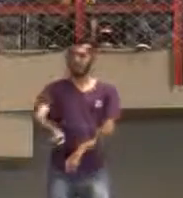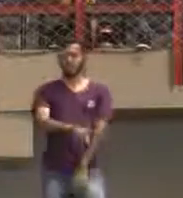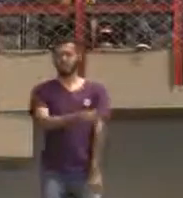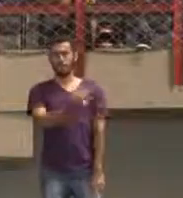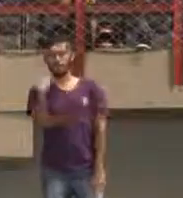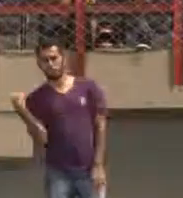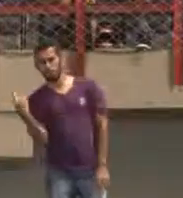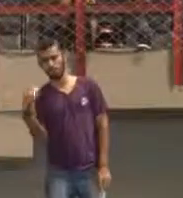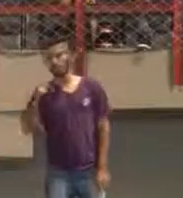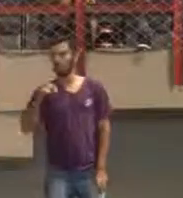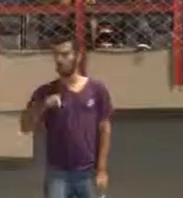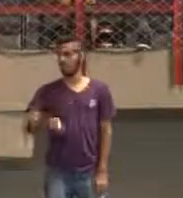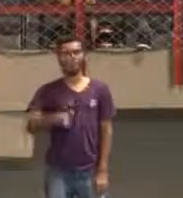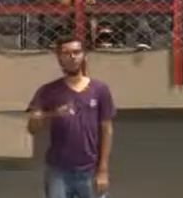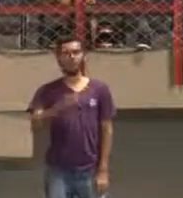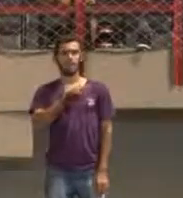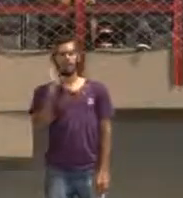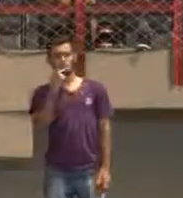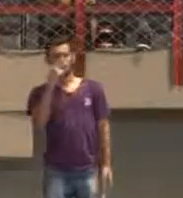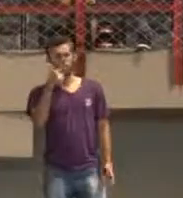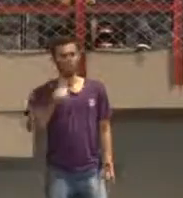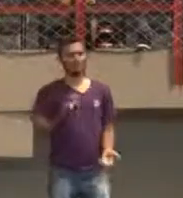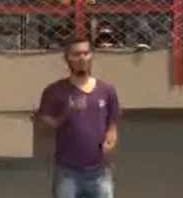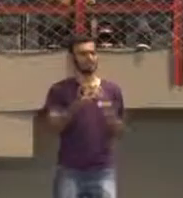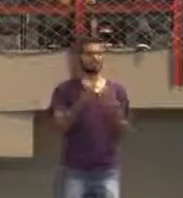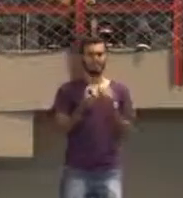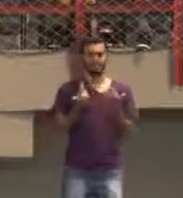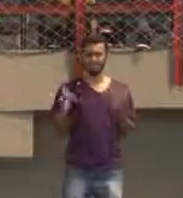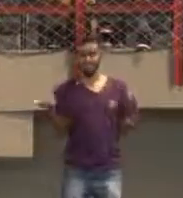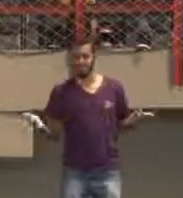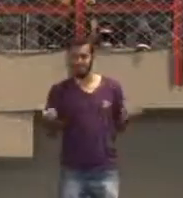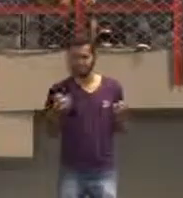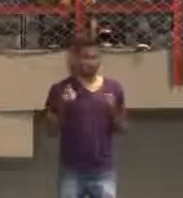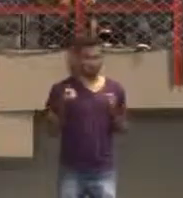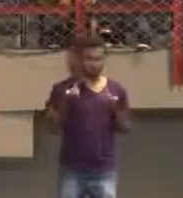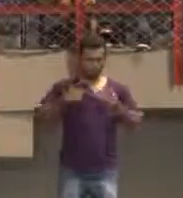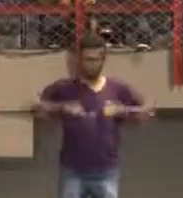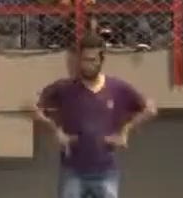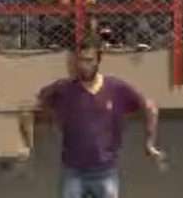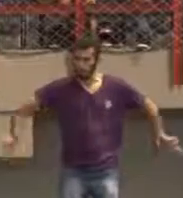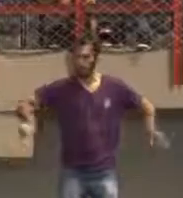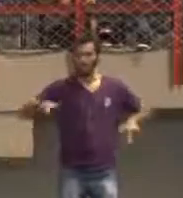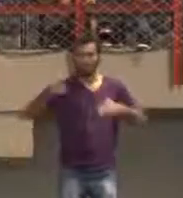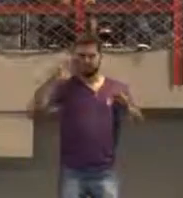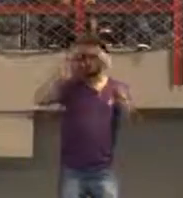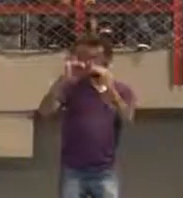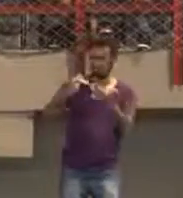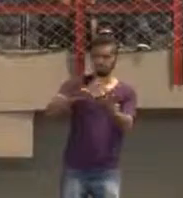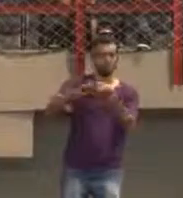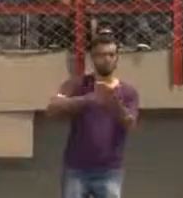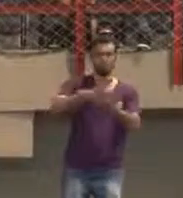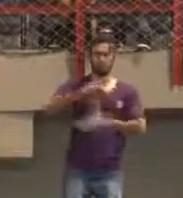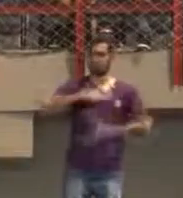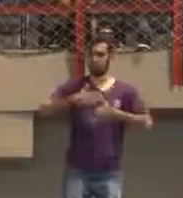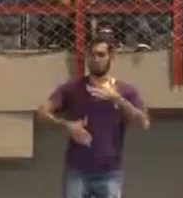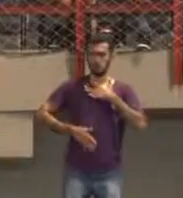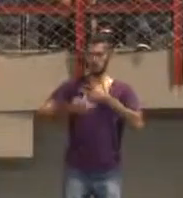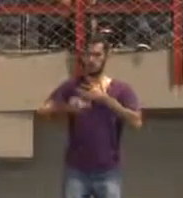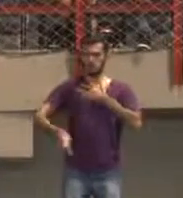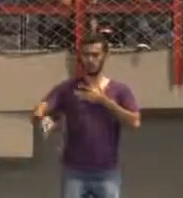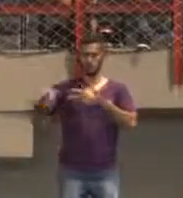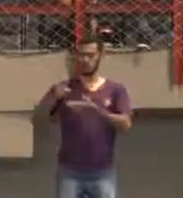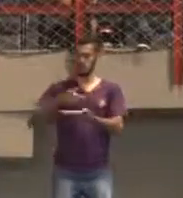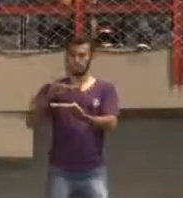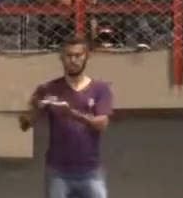como um indigente, não tem dinheiro, não tem mais nada, nenhum respeito. O corpo dele vai ser